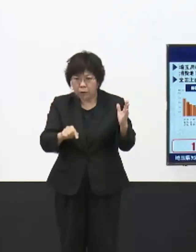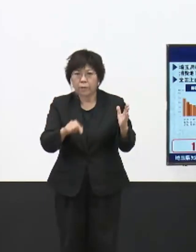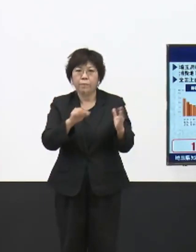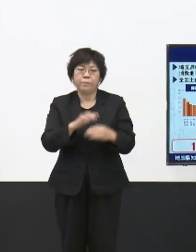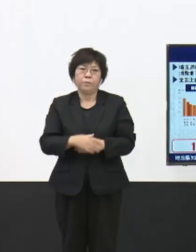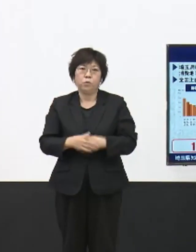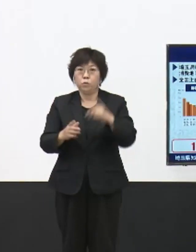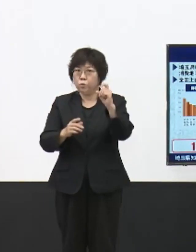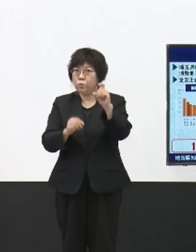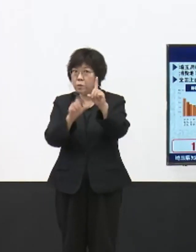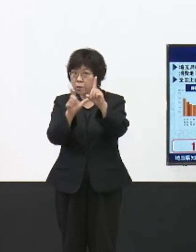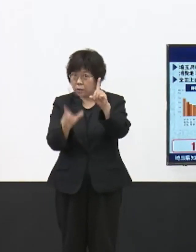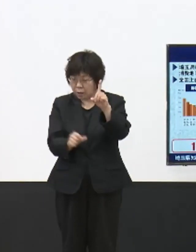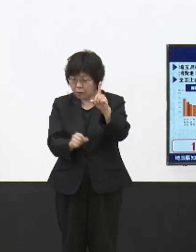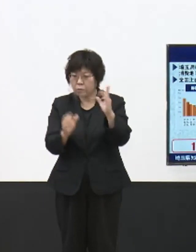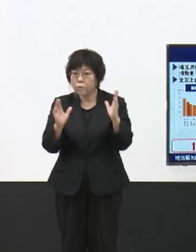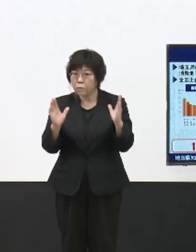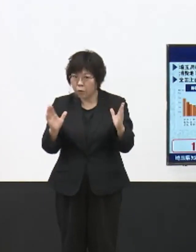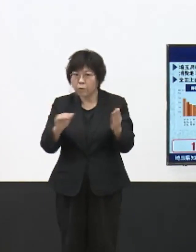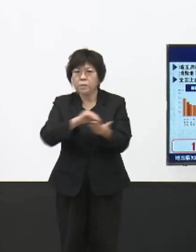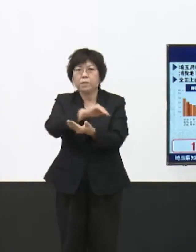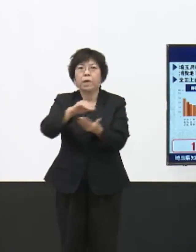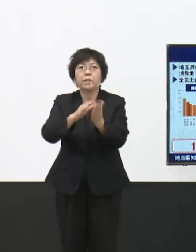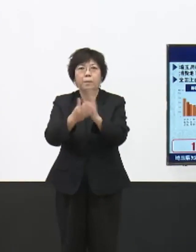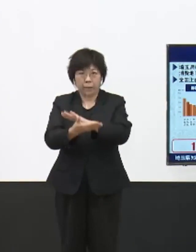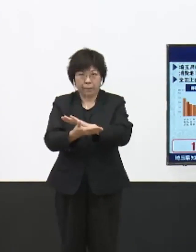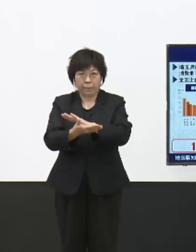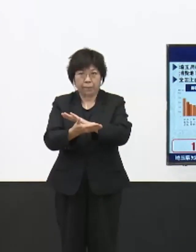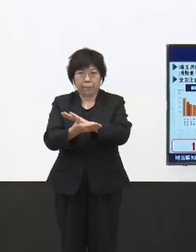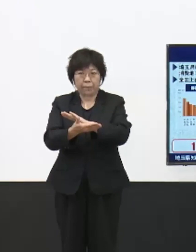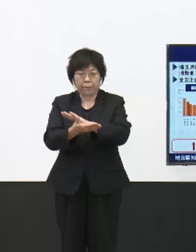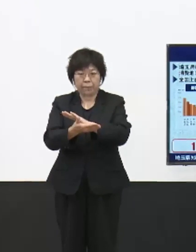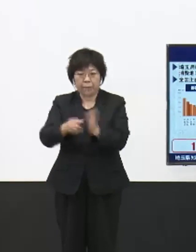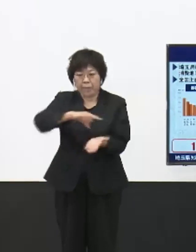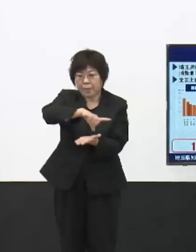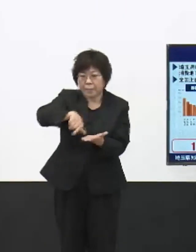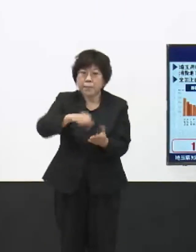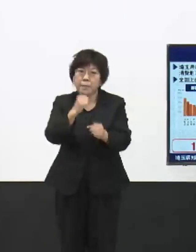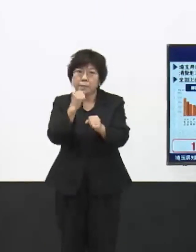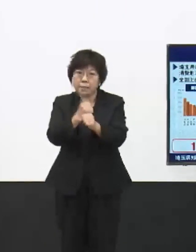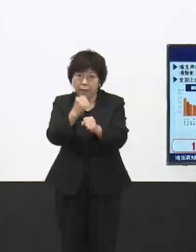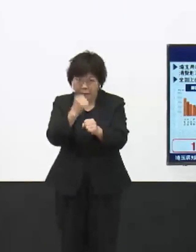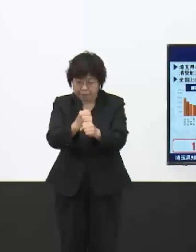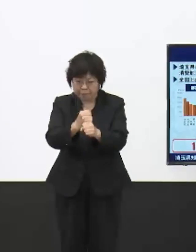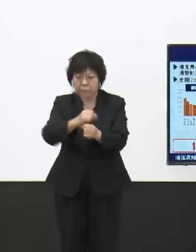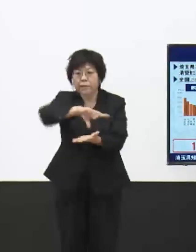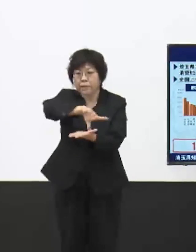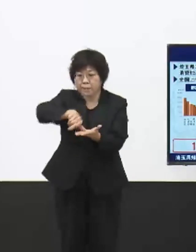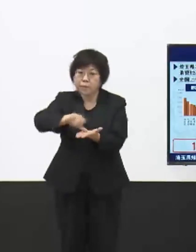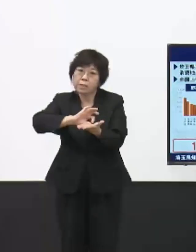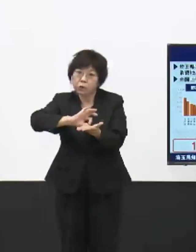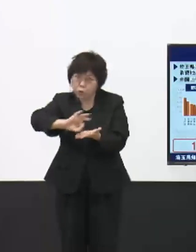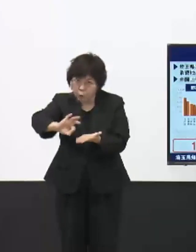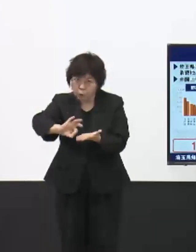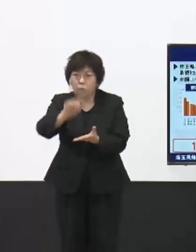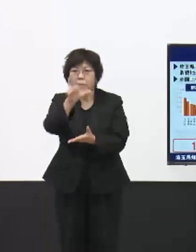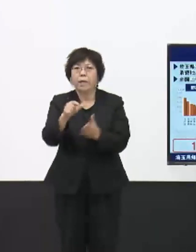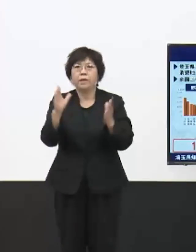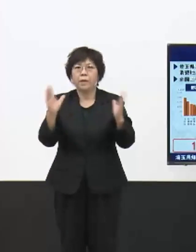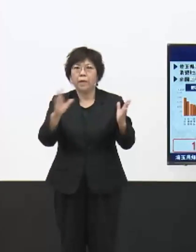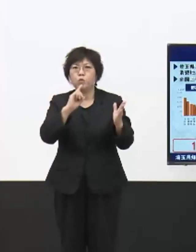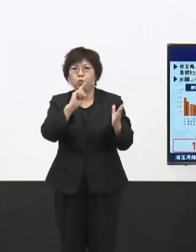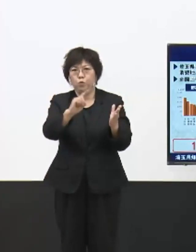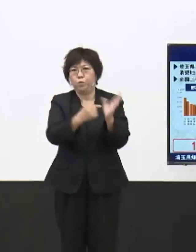う11月を埼玉県地産地消月間と設定をしております